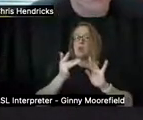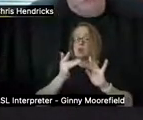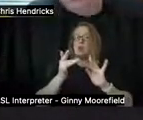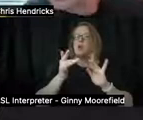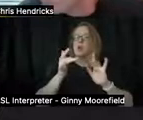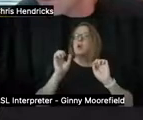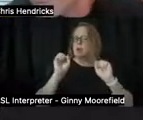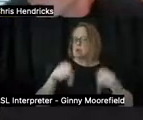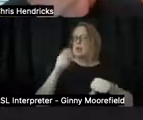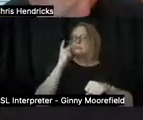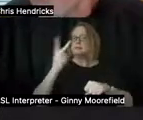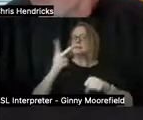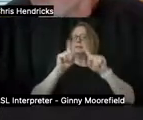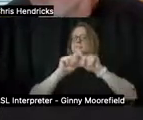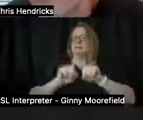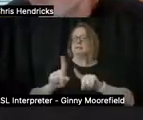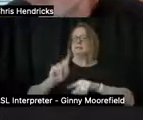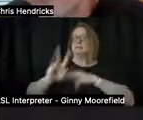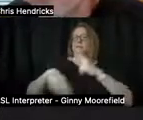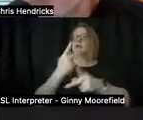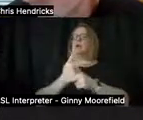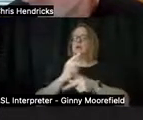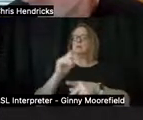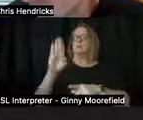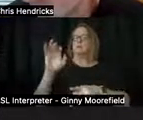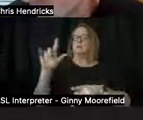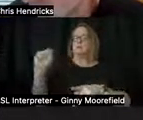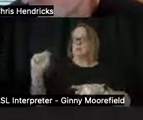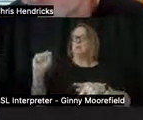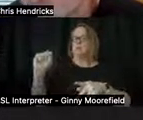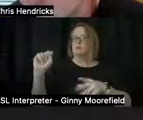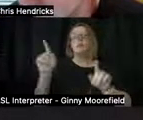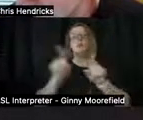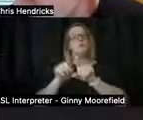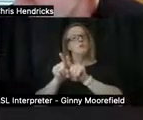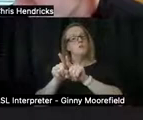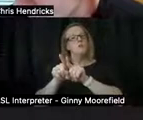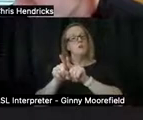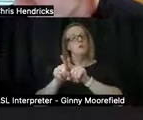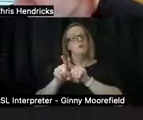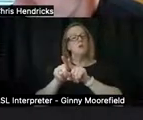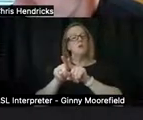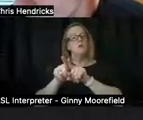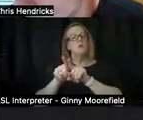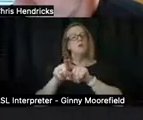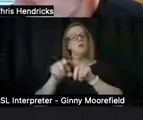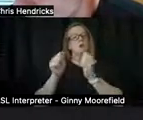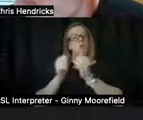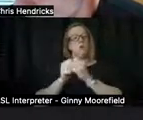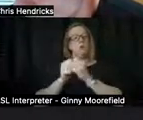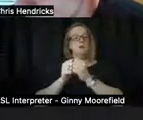en línea y este recursos les pueden dar una idea de cómo se ve una papeleta para votar